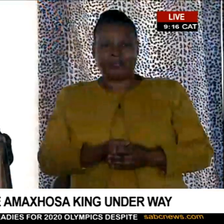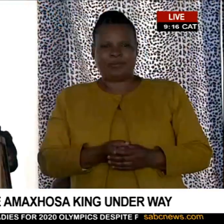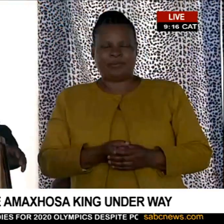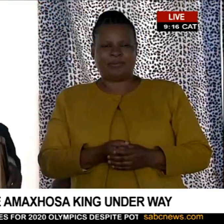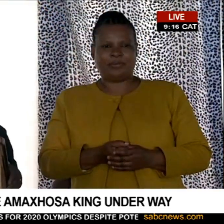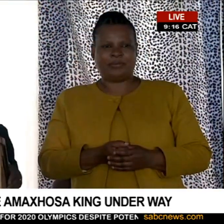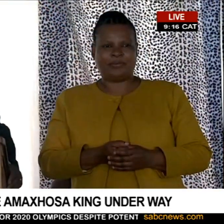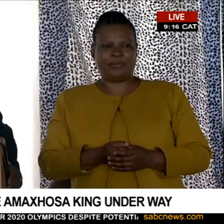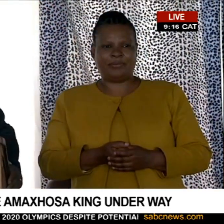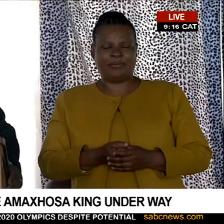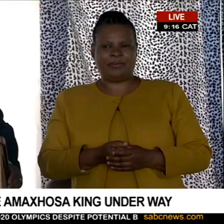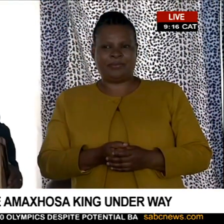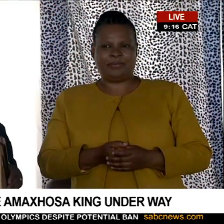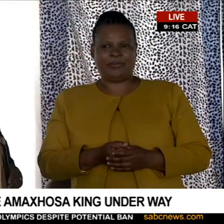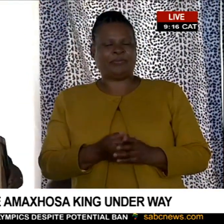usapho